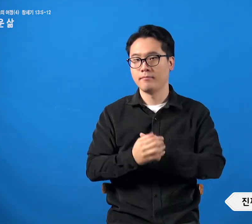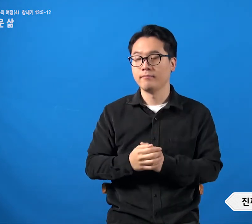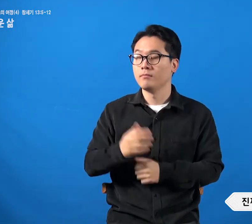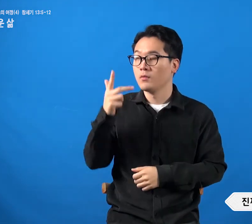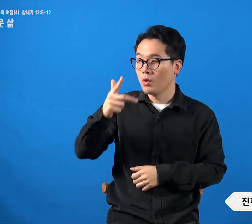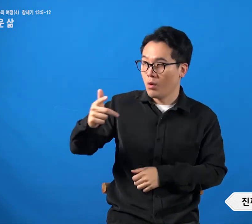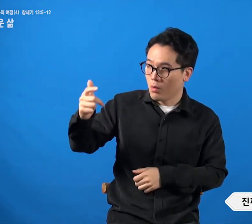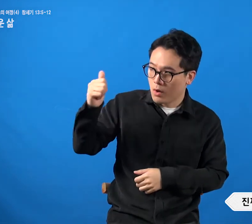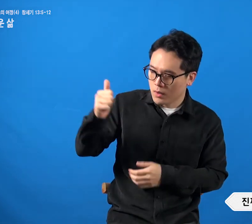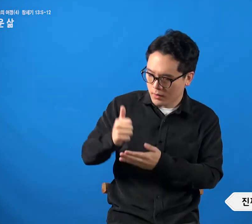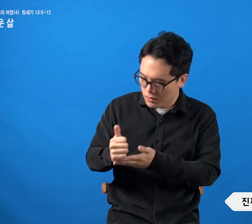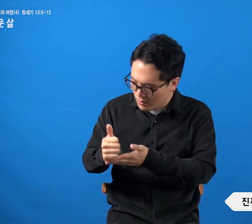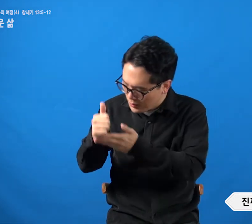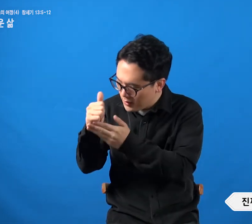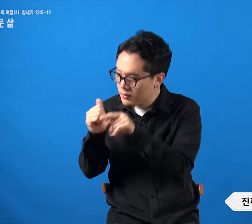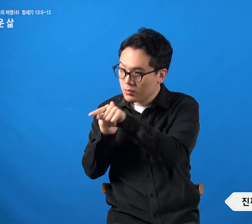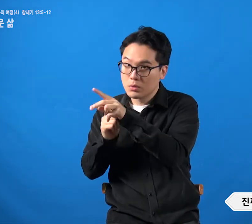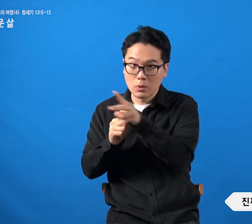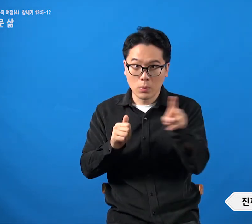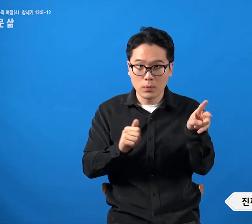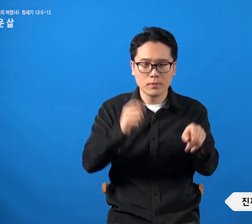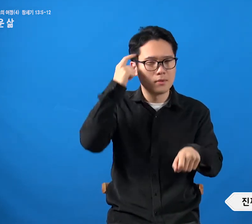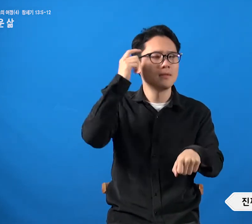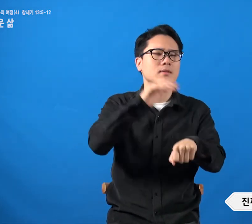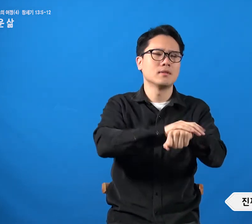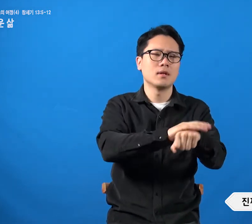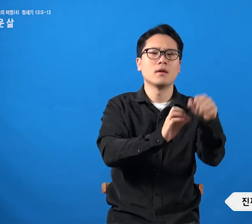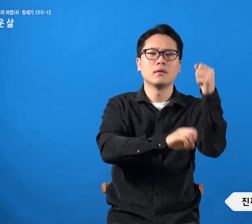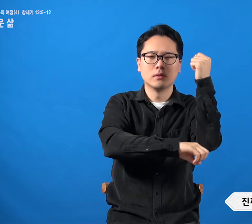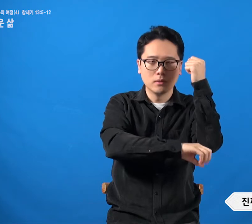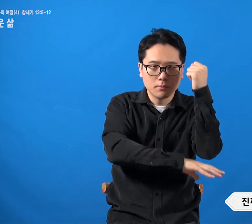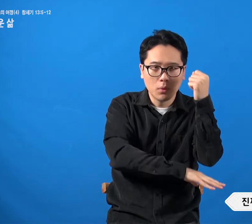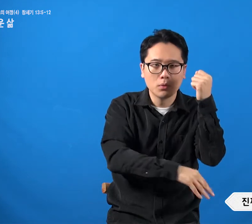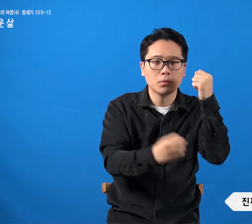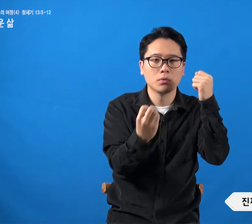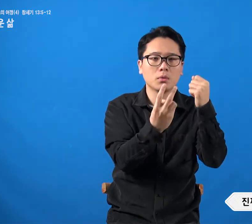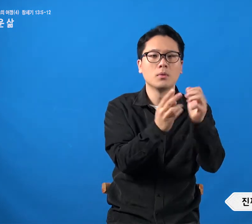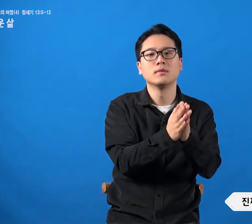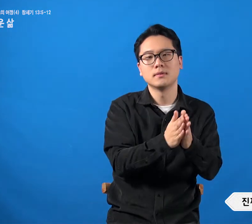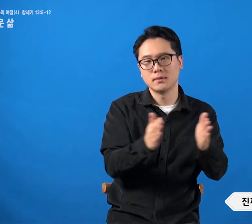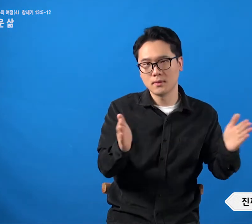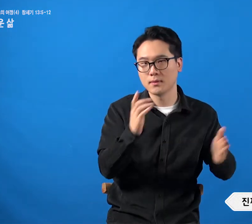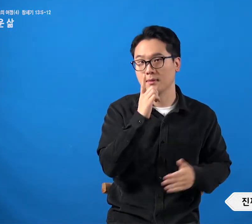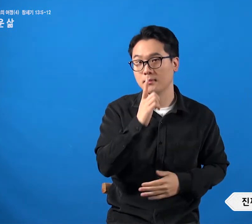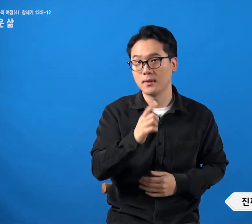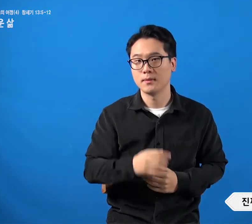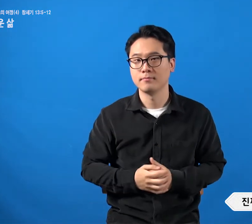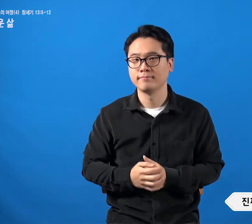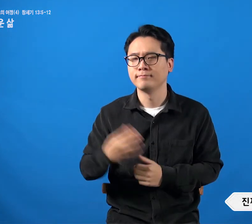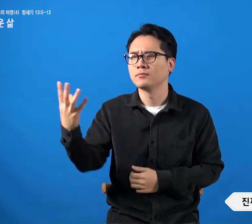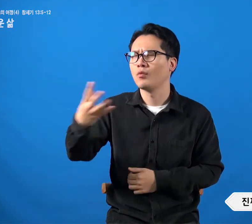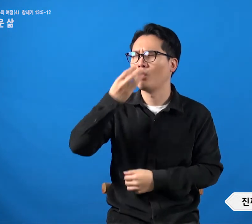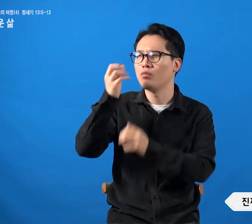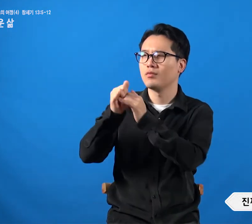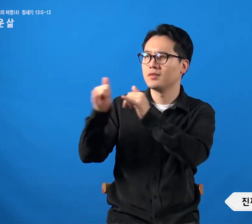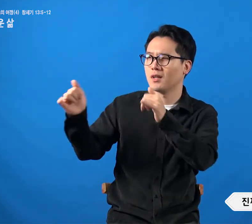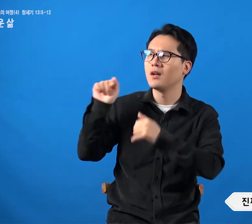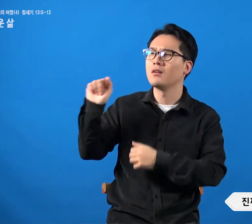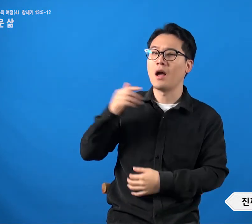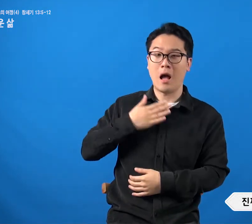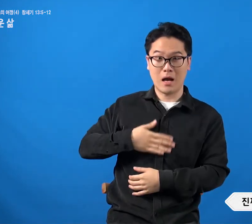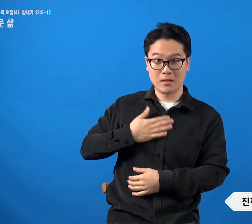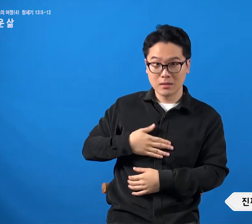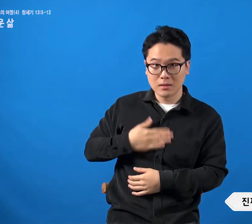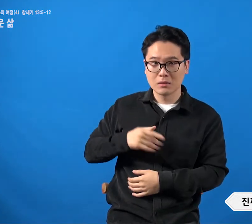여호와를 경외하는 것이 지혜의 시작이고 근본이라고 말합니다. 거룩한 자를 아는 것, 하나님을